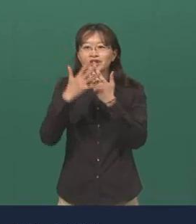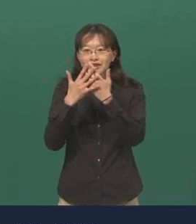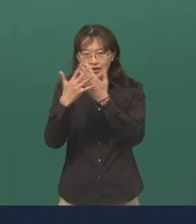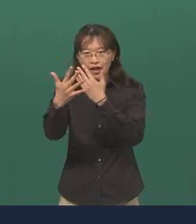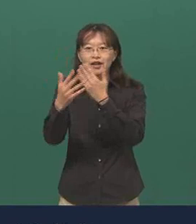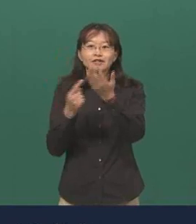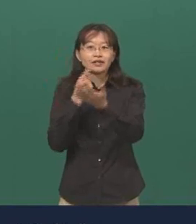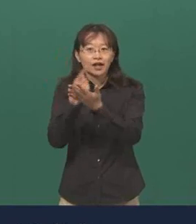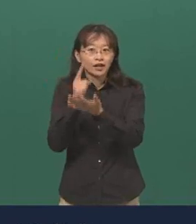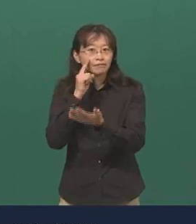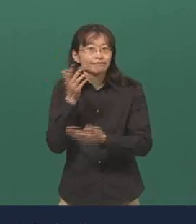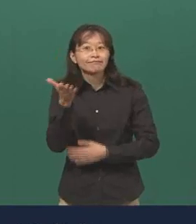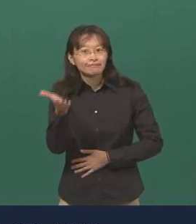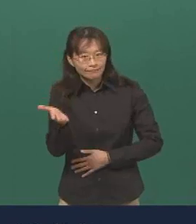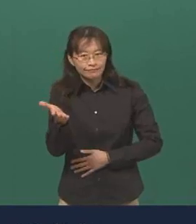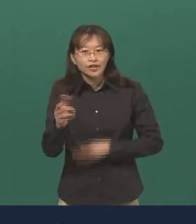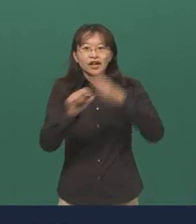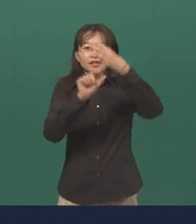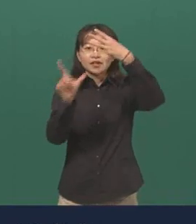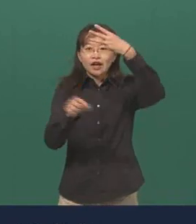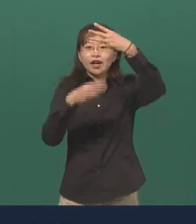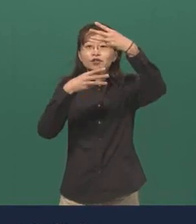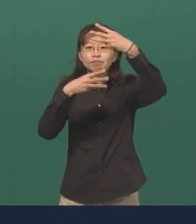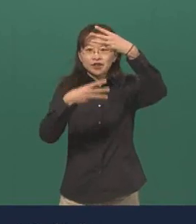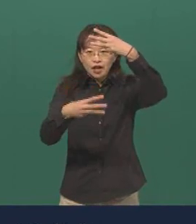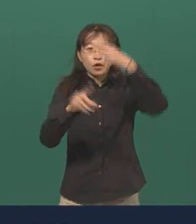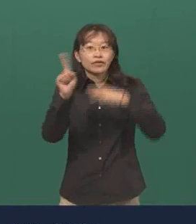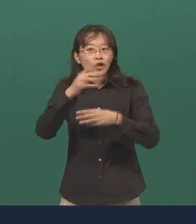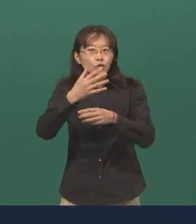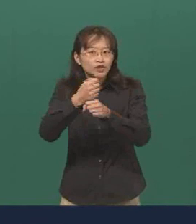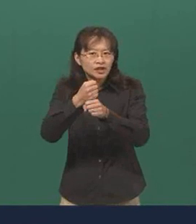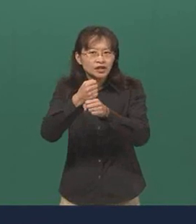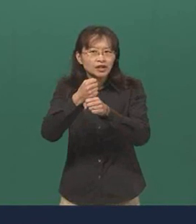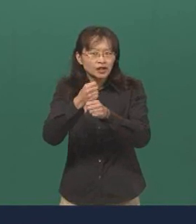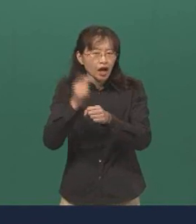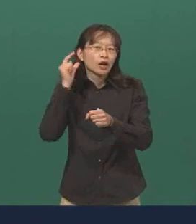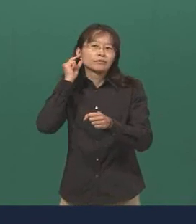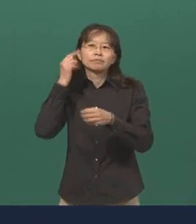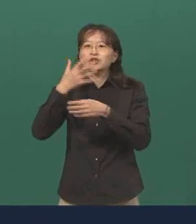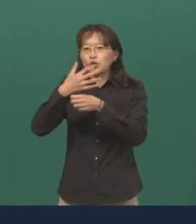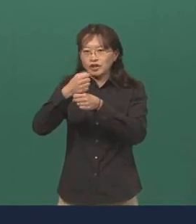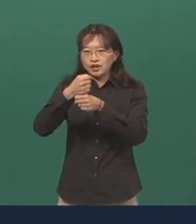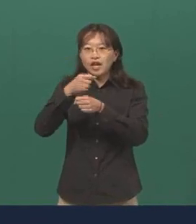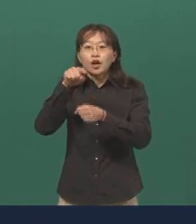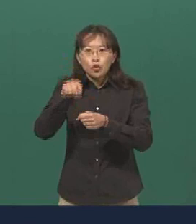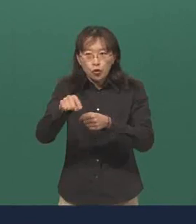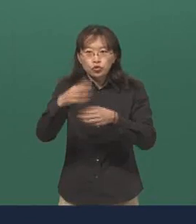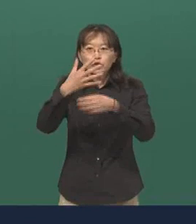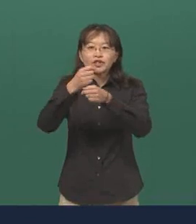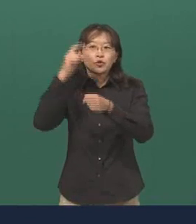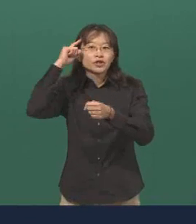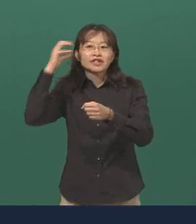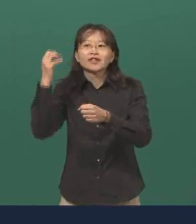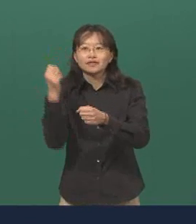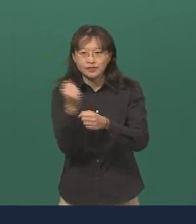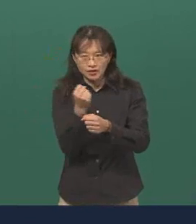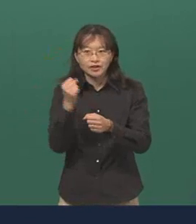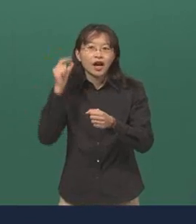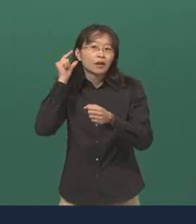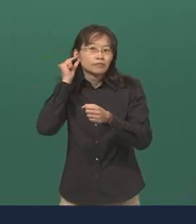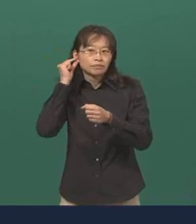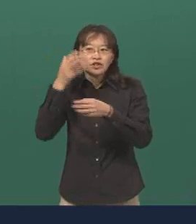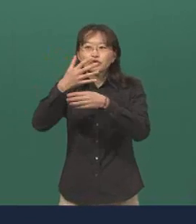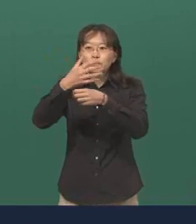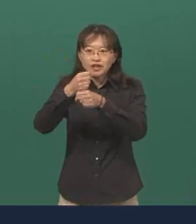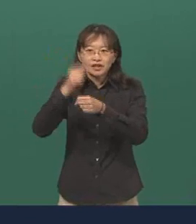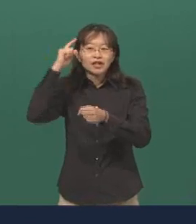害者福祉大会に参加しませんか？3月3日は耳の日です。この日を記